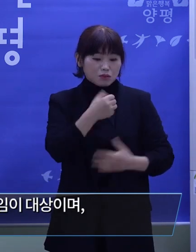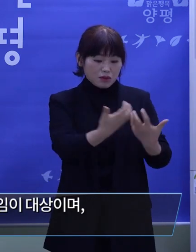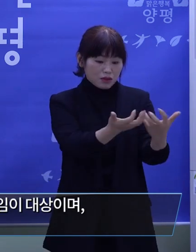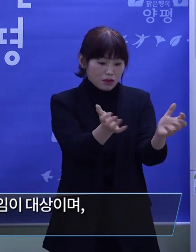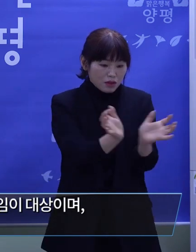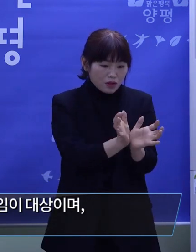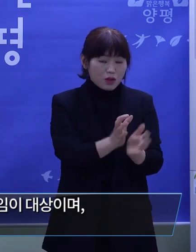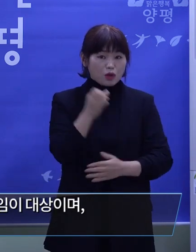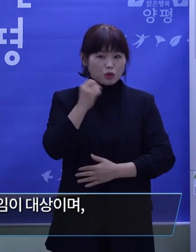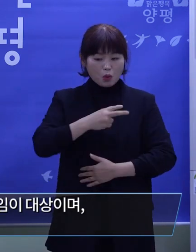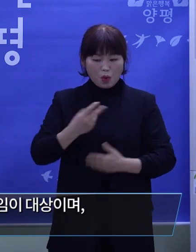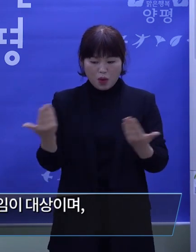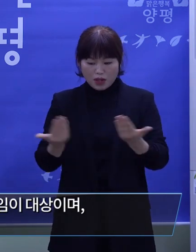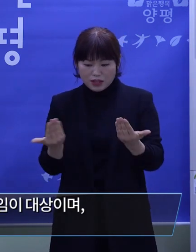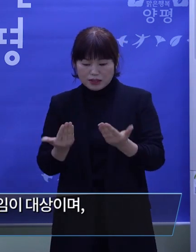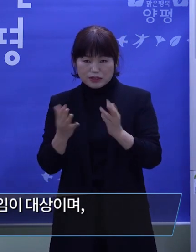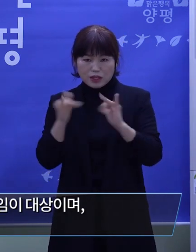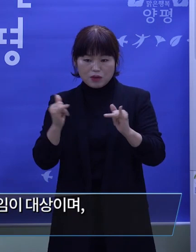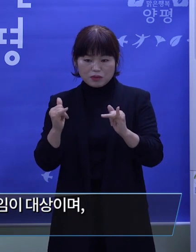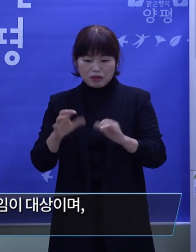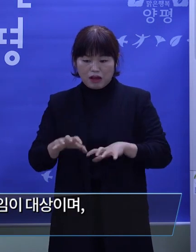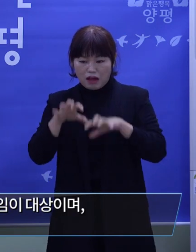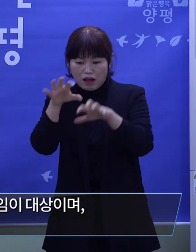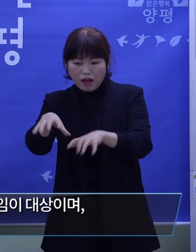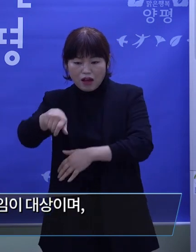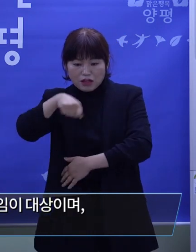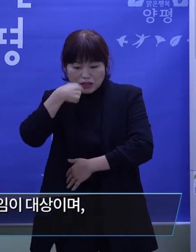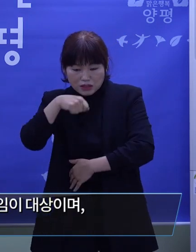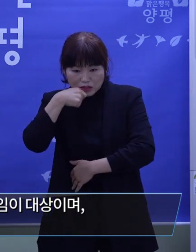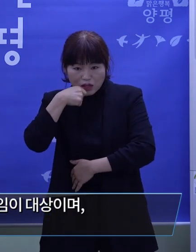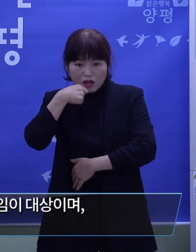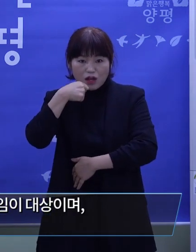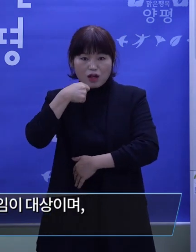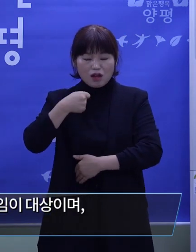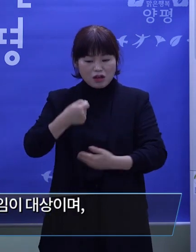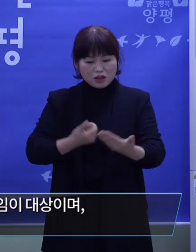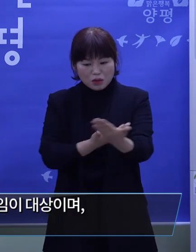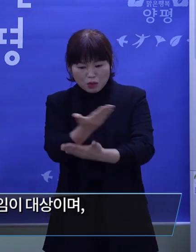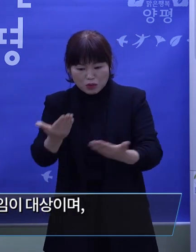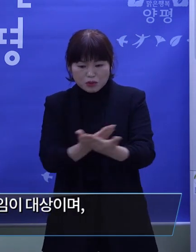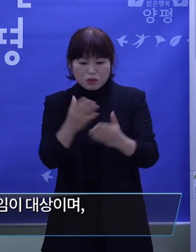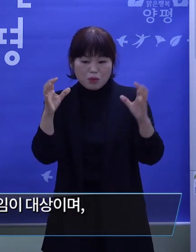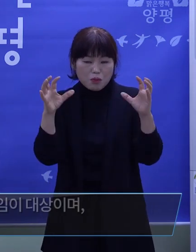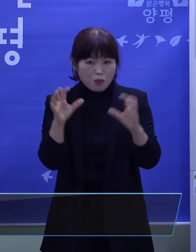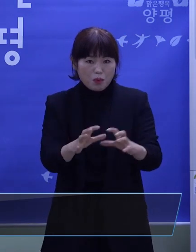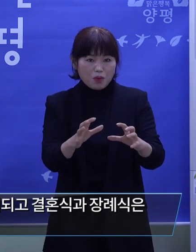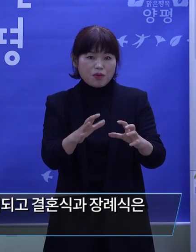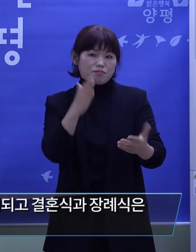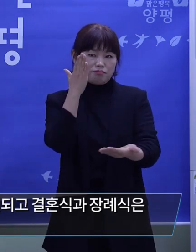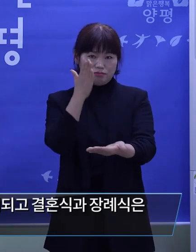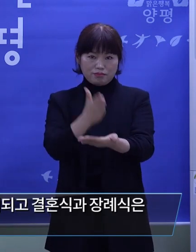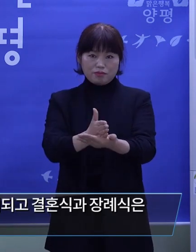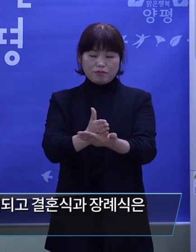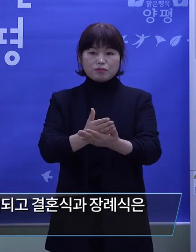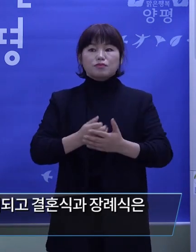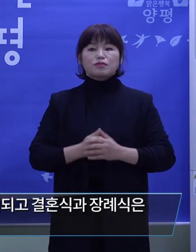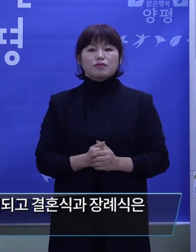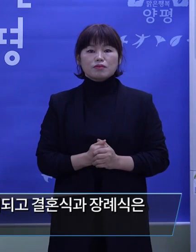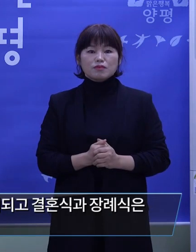직장 회식 등 친목 형성을 목적으로 하는 모든 모임이 대상이며